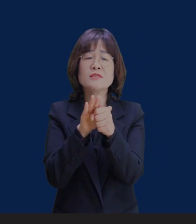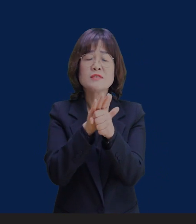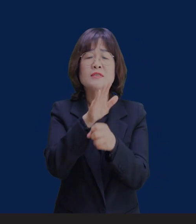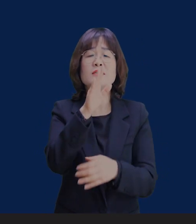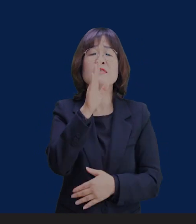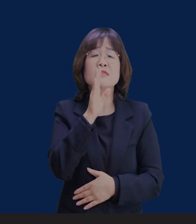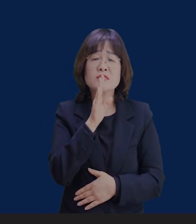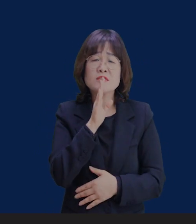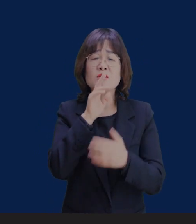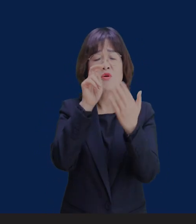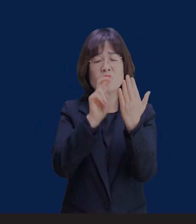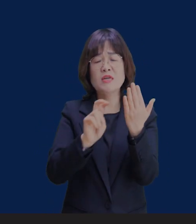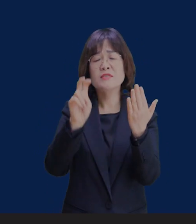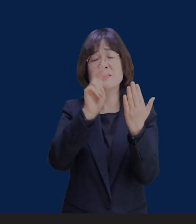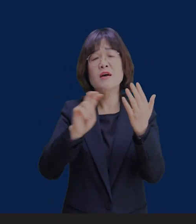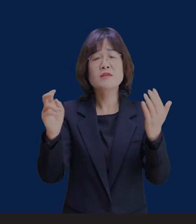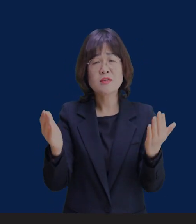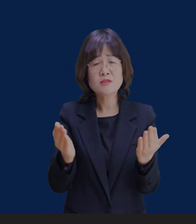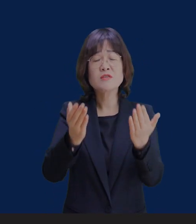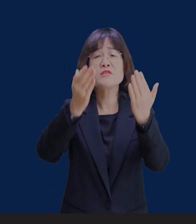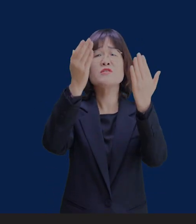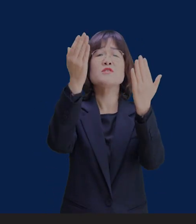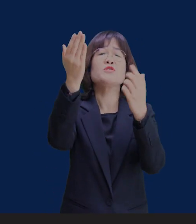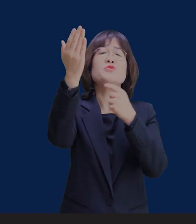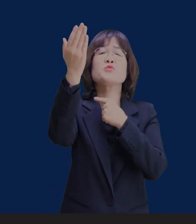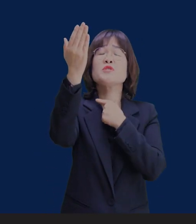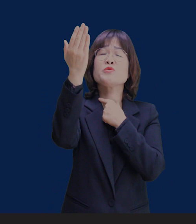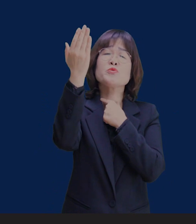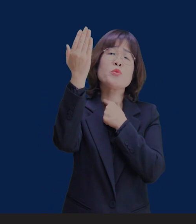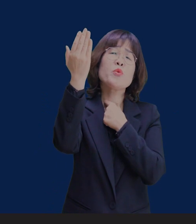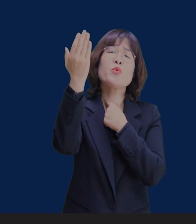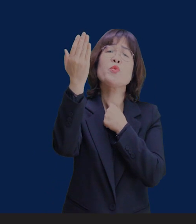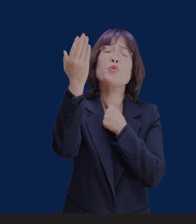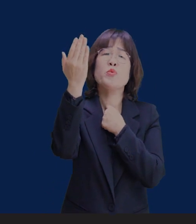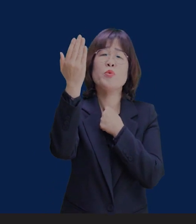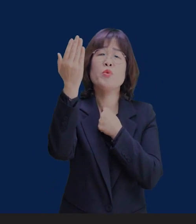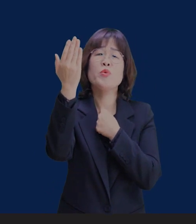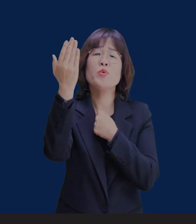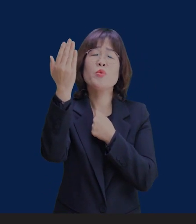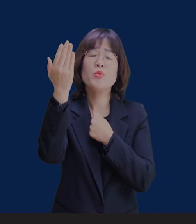주의 사랑을 진정한 찬양 드릴 수